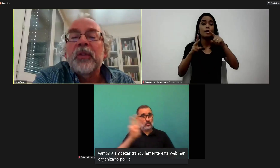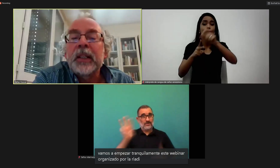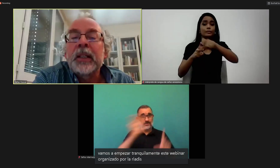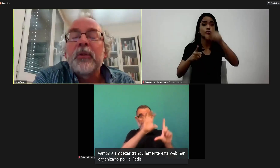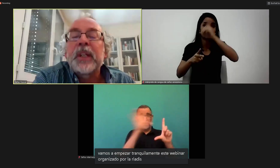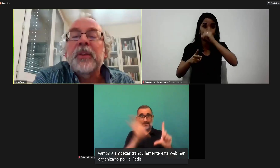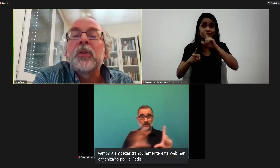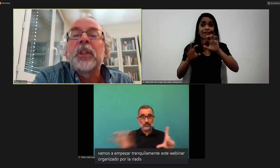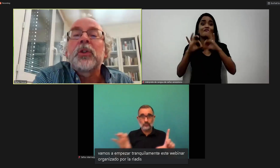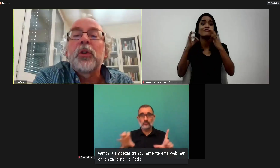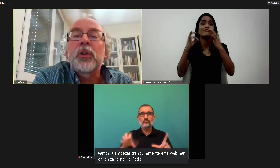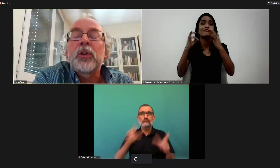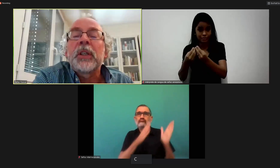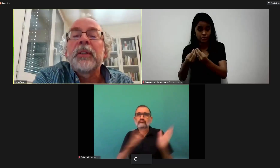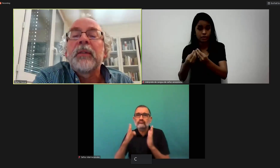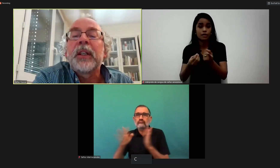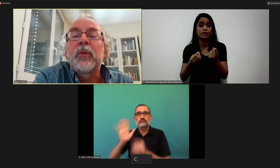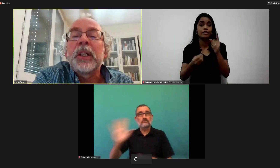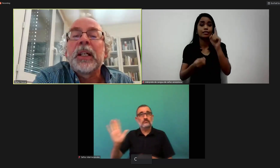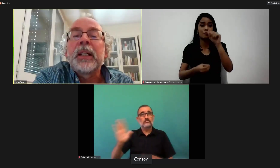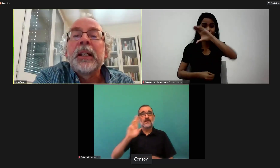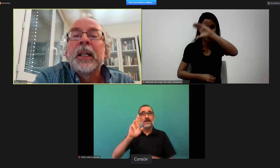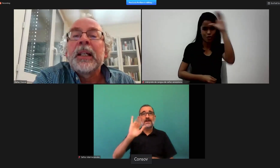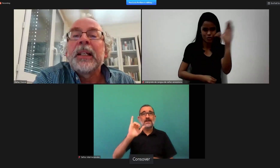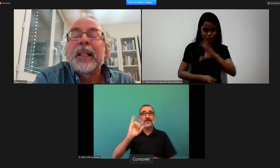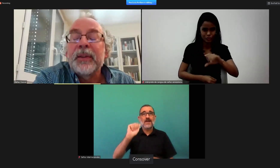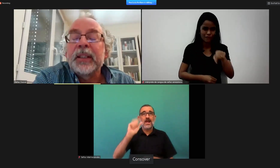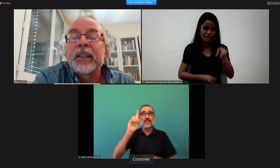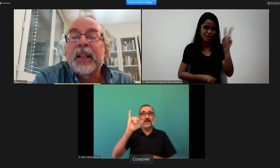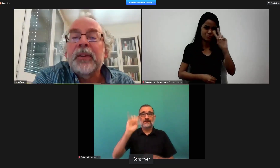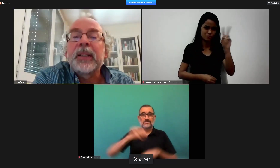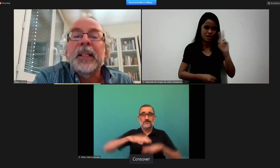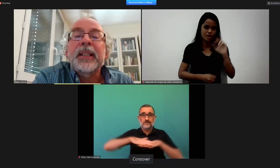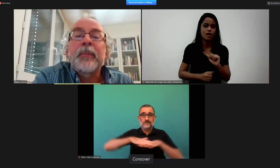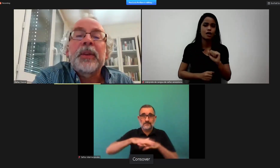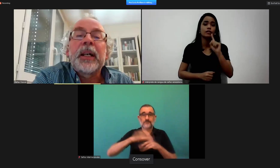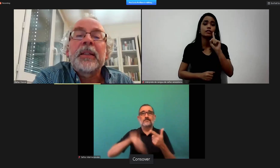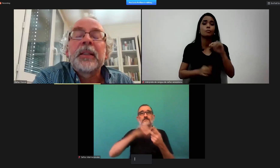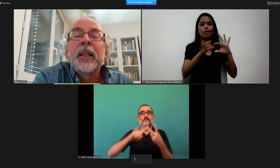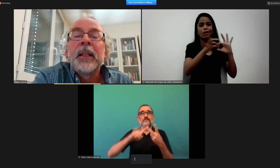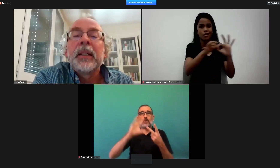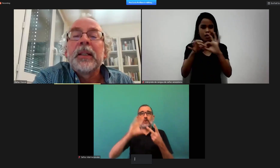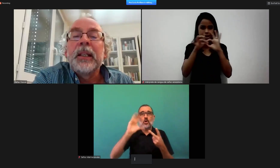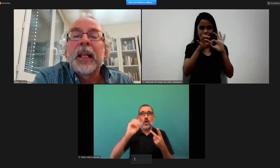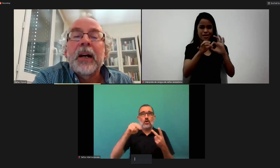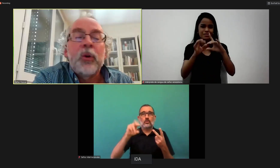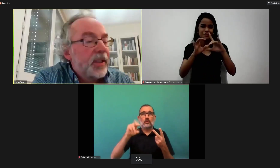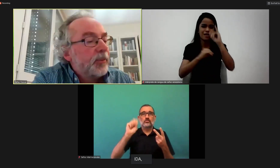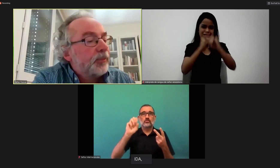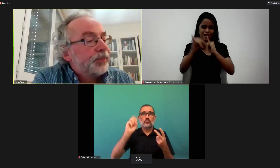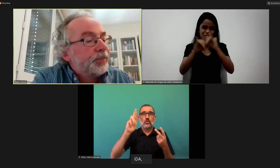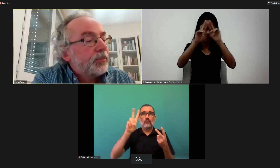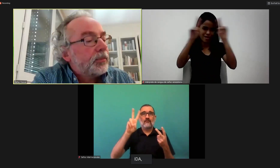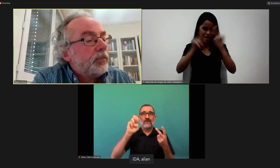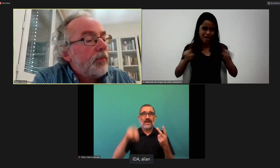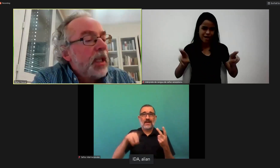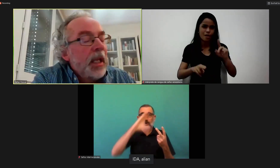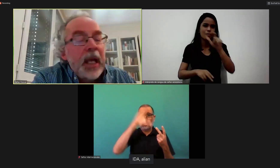la Consorben, la Confederación de Sordos de Venezuela, la Alianza Internacional de la Discapacidad y la OIT.